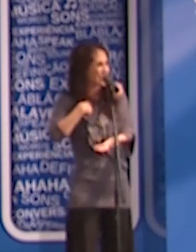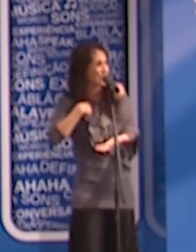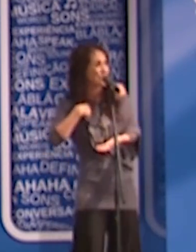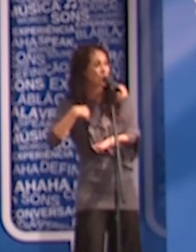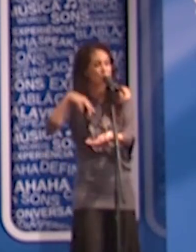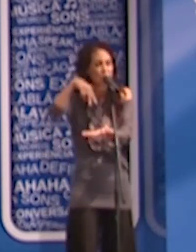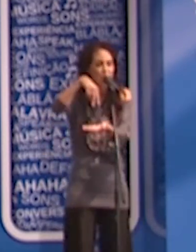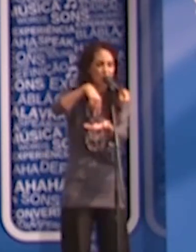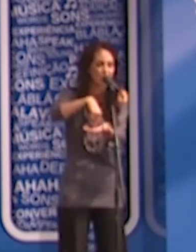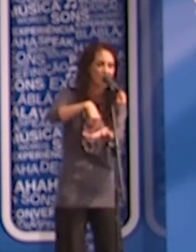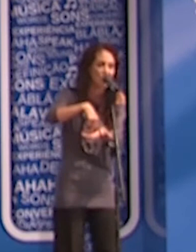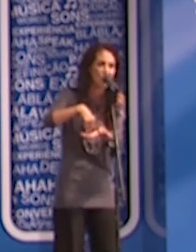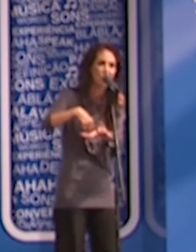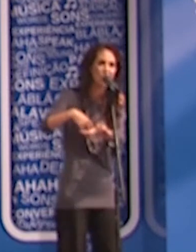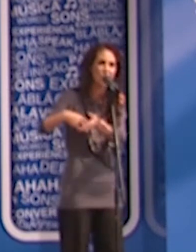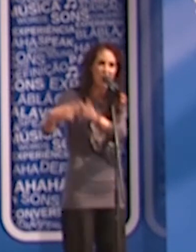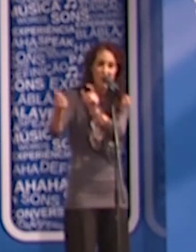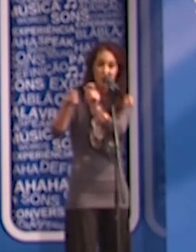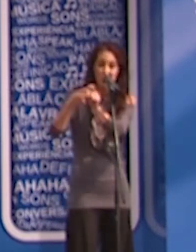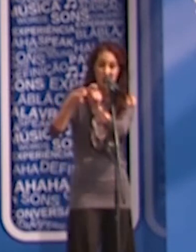estiveres, eu estou contigo,